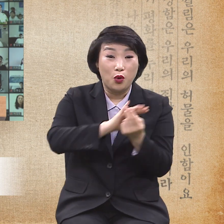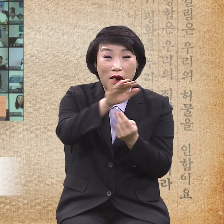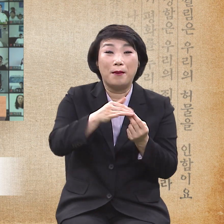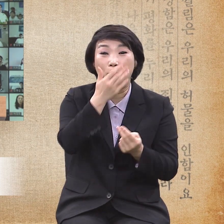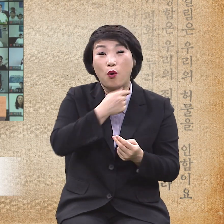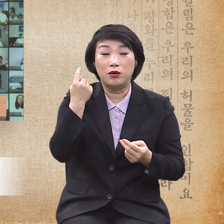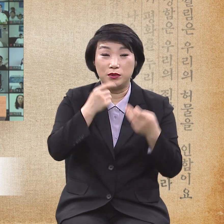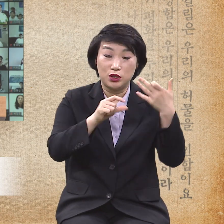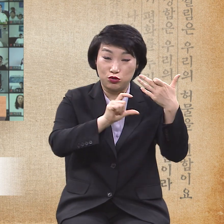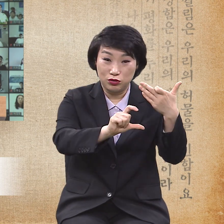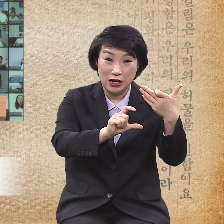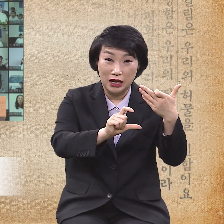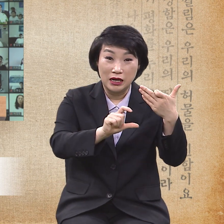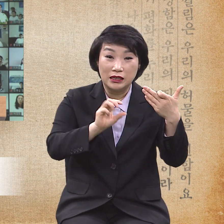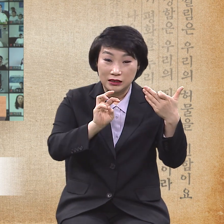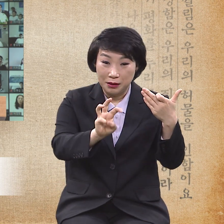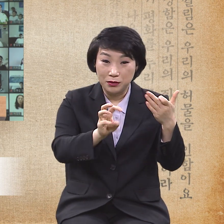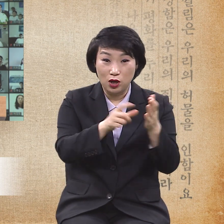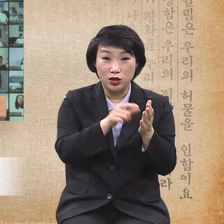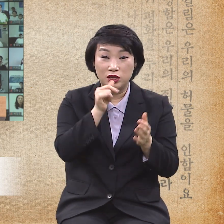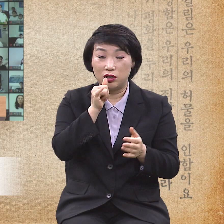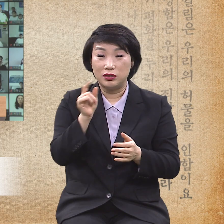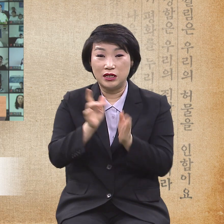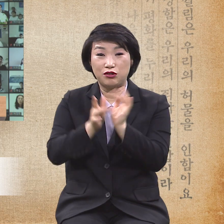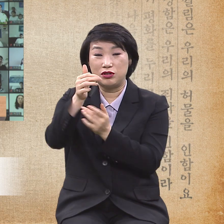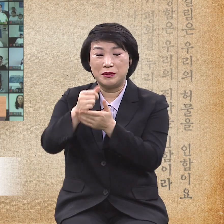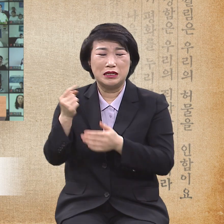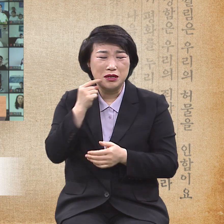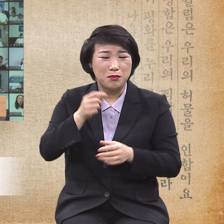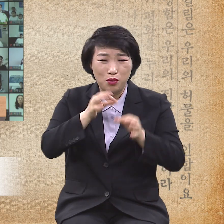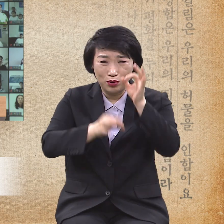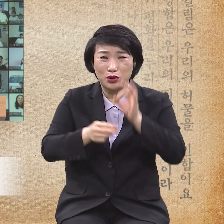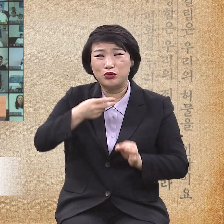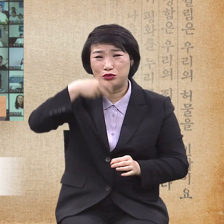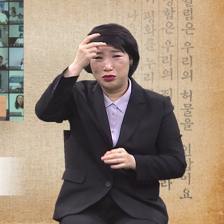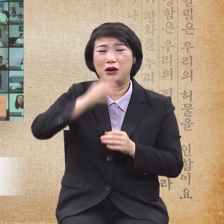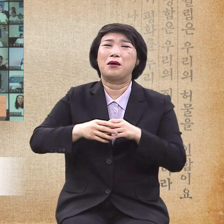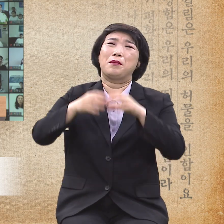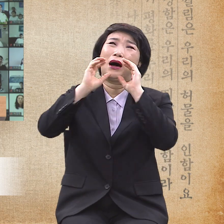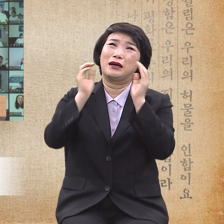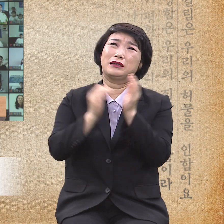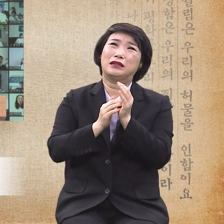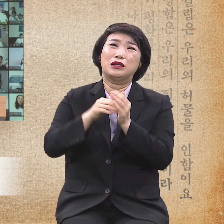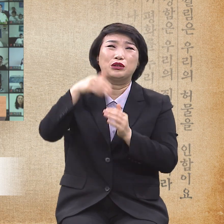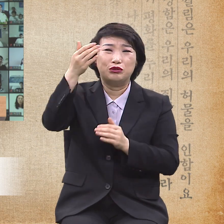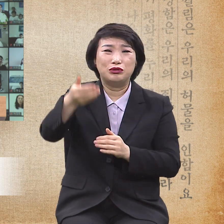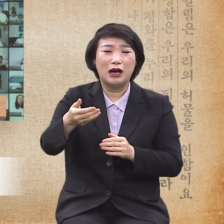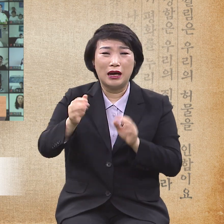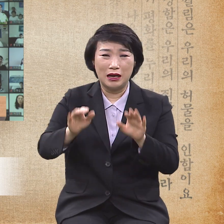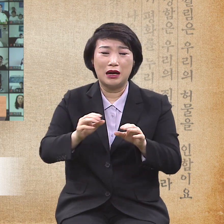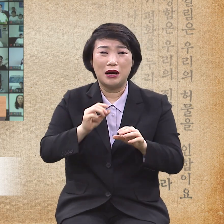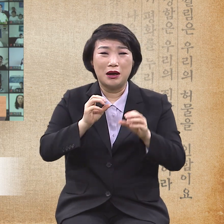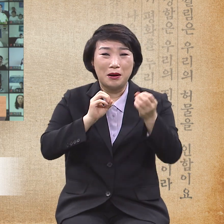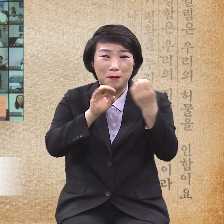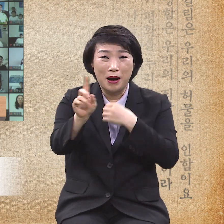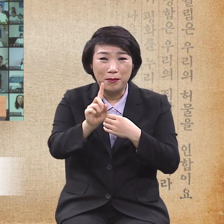요한복음 19장 30절에 예수께서 신 포도주를 받으신 후 가라사대 다